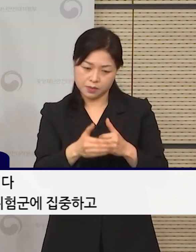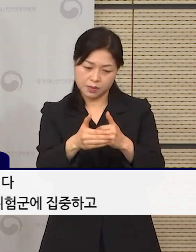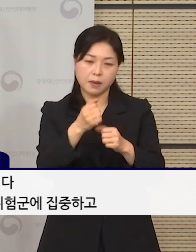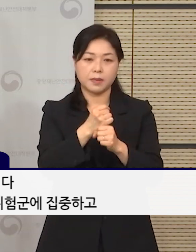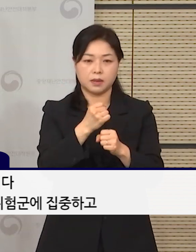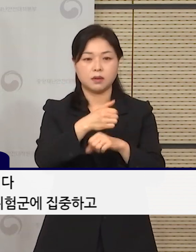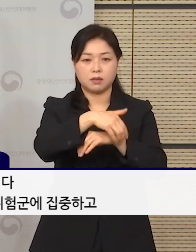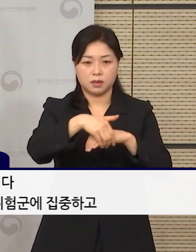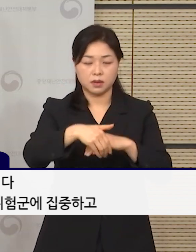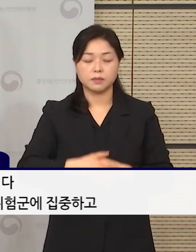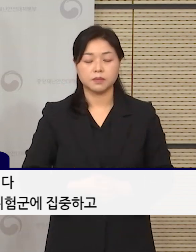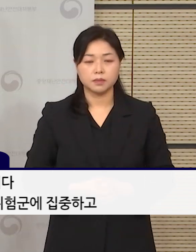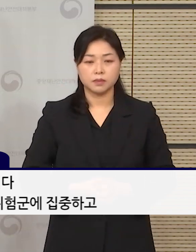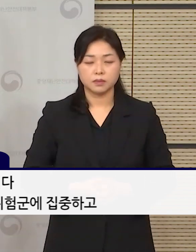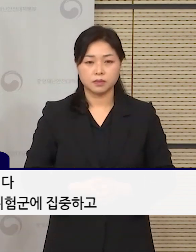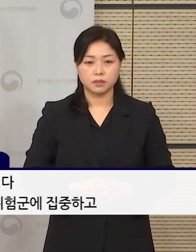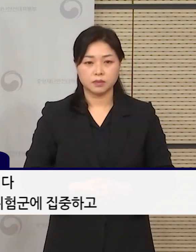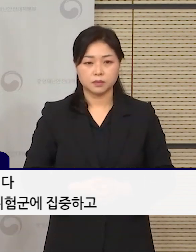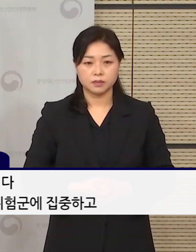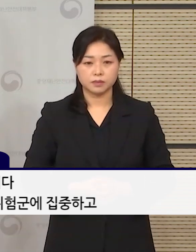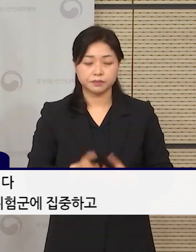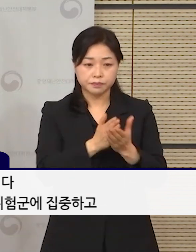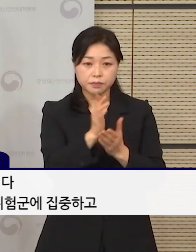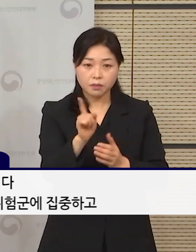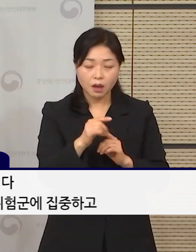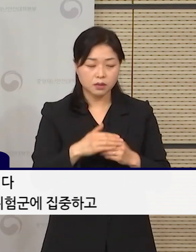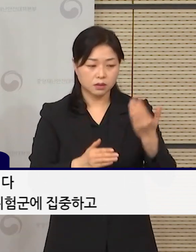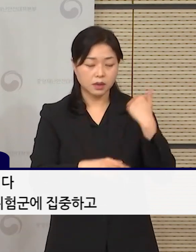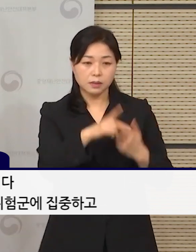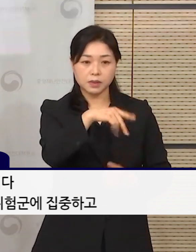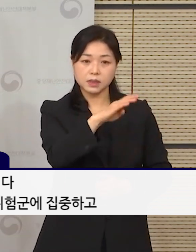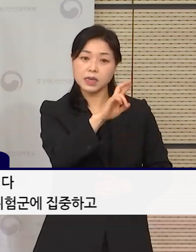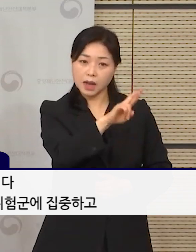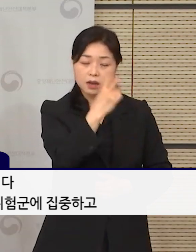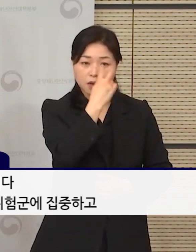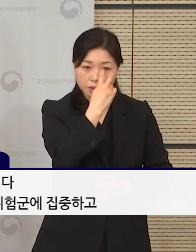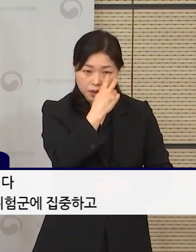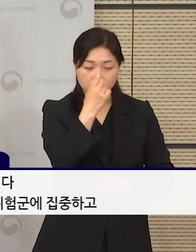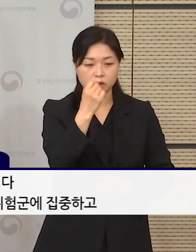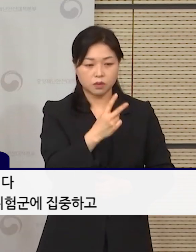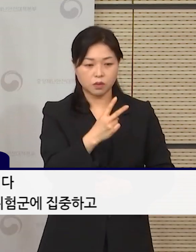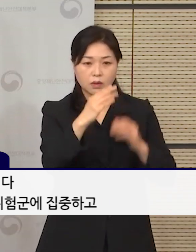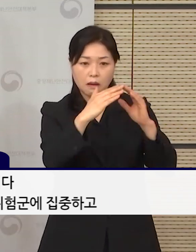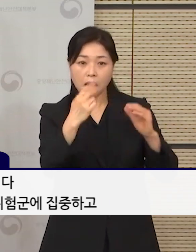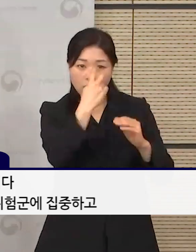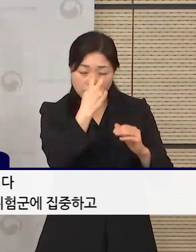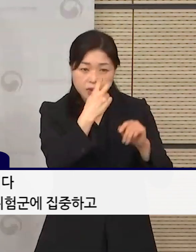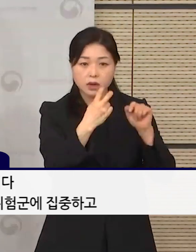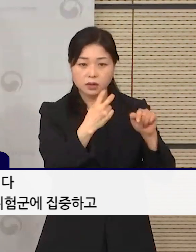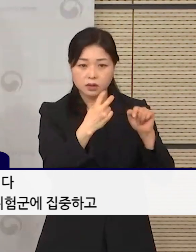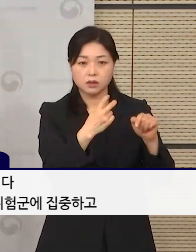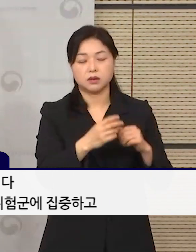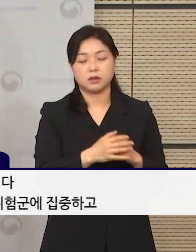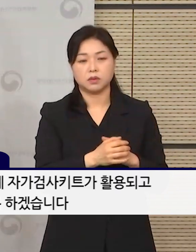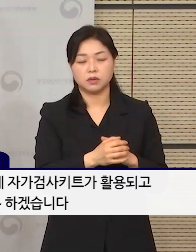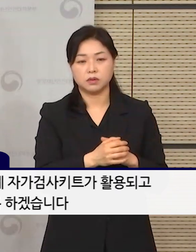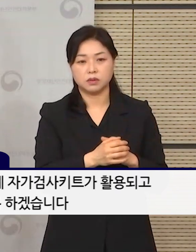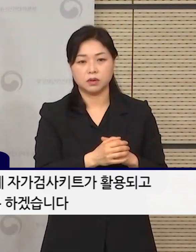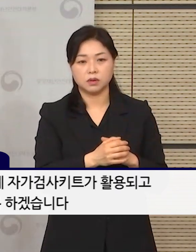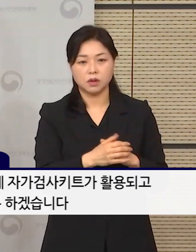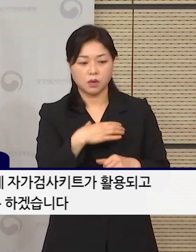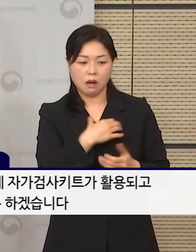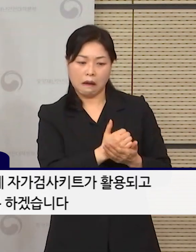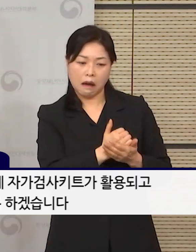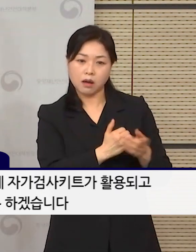하겠습니다. 주요 방향은 기존의 PCR 검사와 선별 진료소는 고위험군에 집중하고